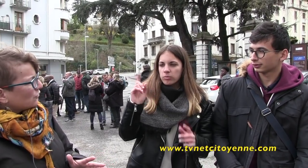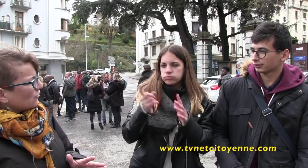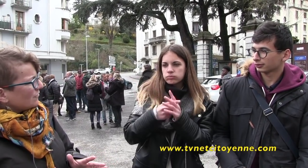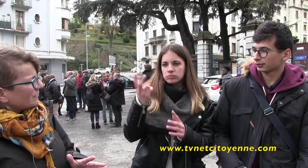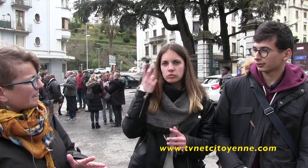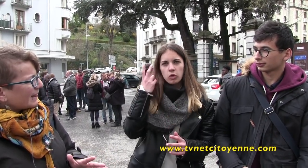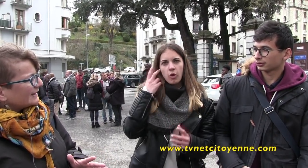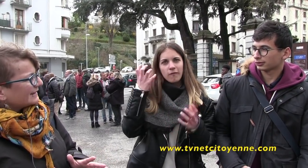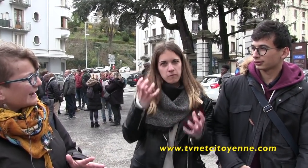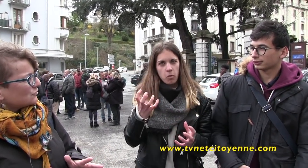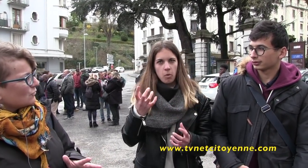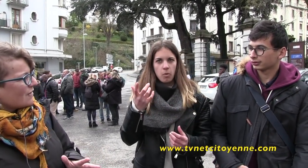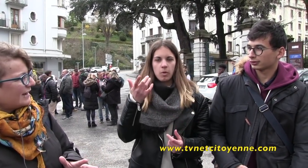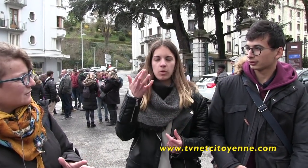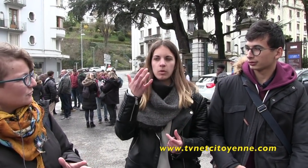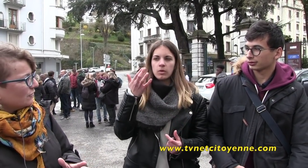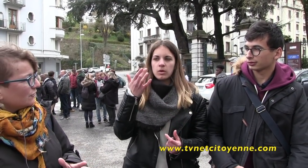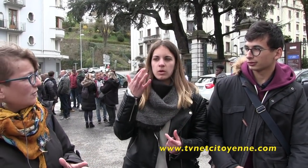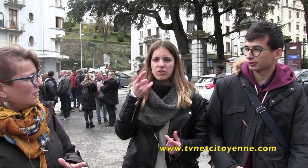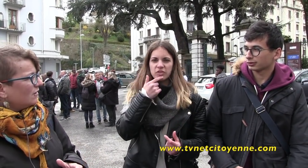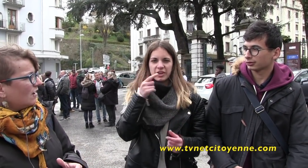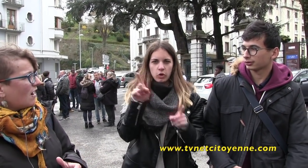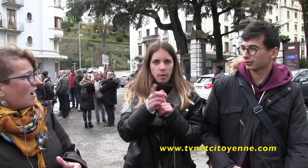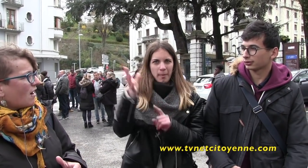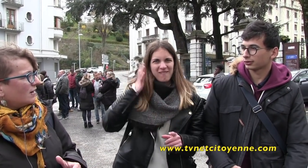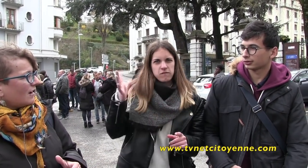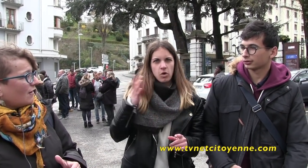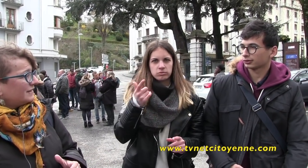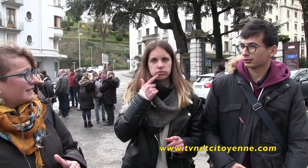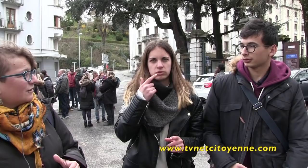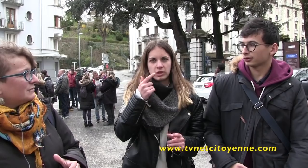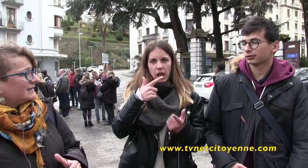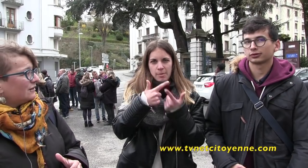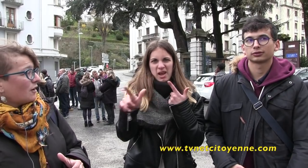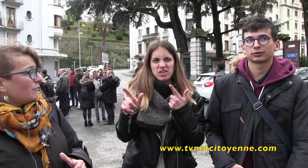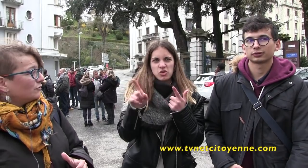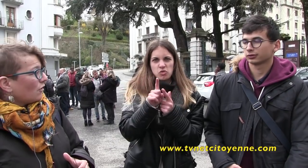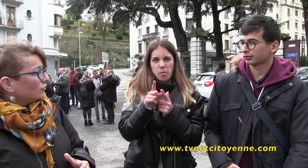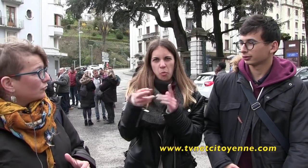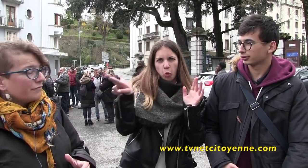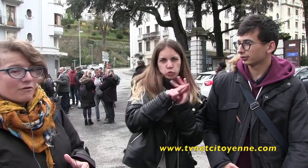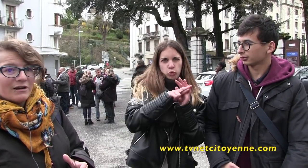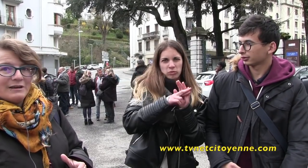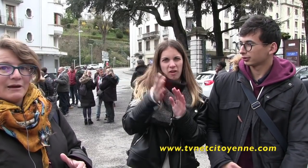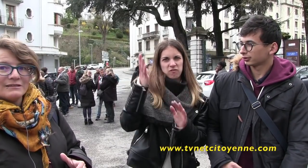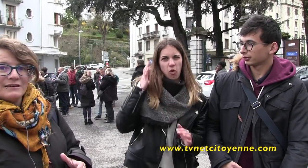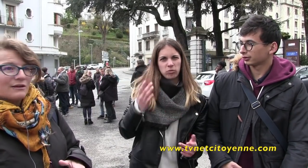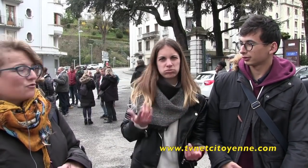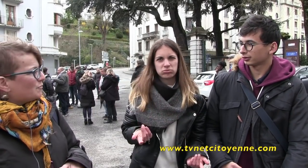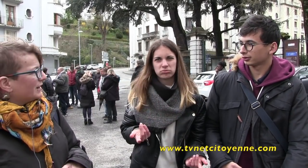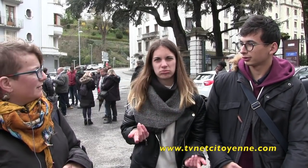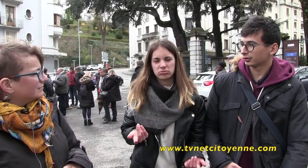Maintenant, l'intégration avec les entendants, en fait, c'est comme si, autrefois, la liberté était coupée.